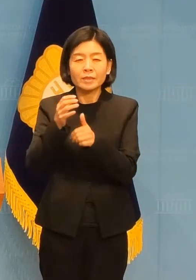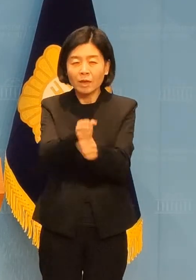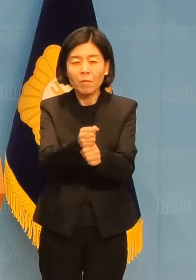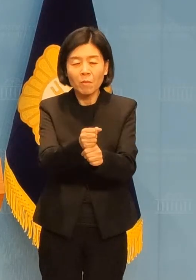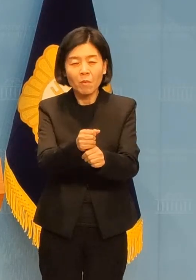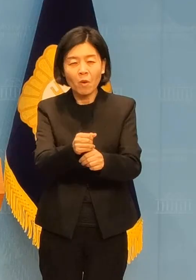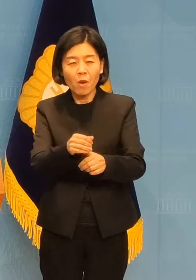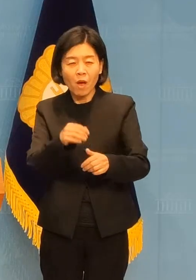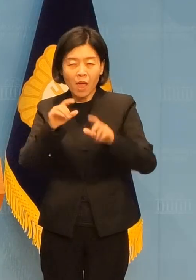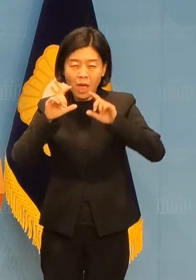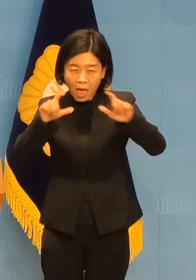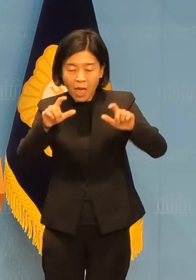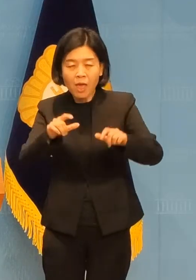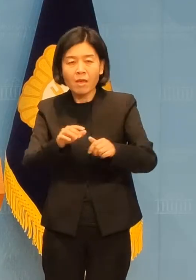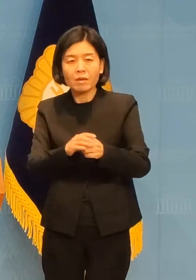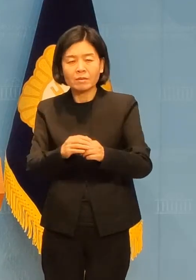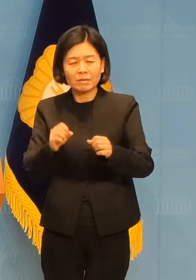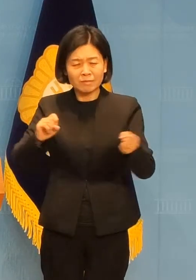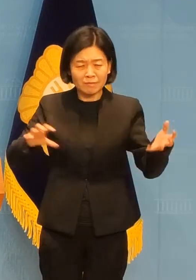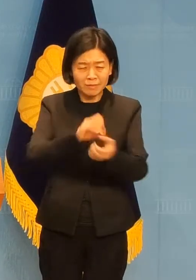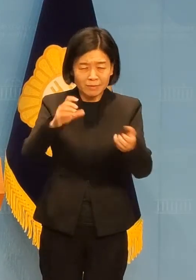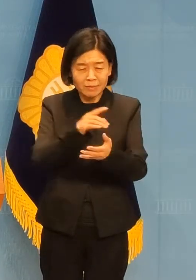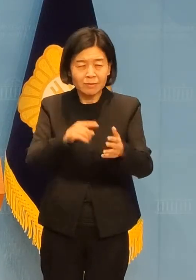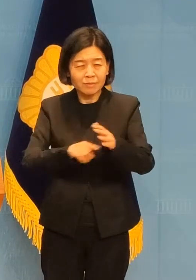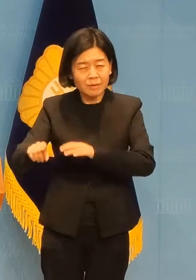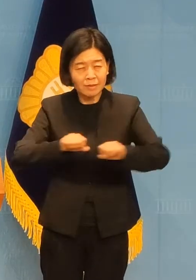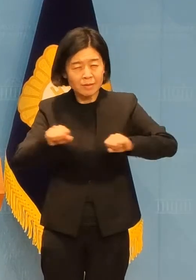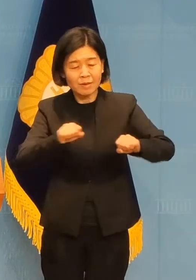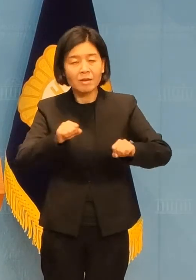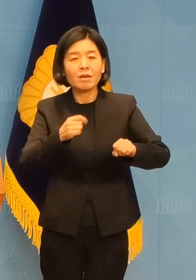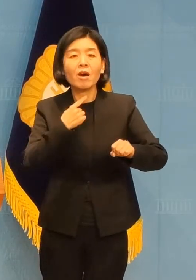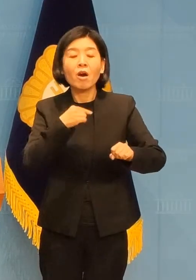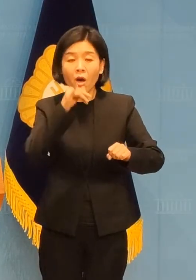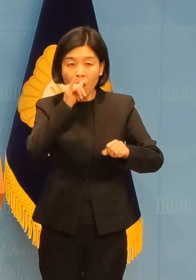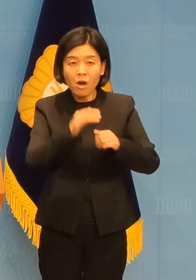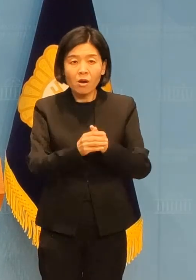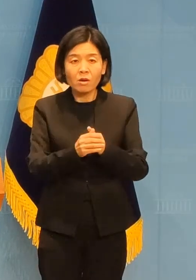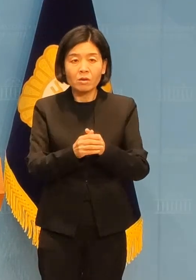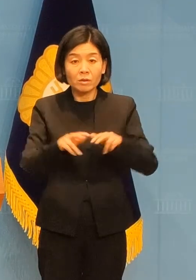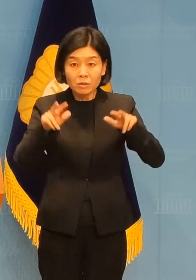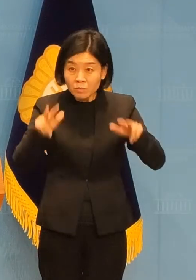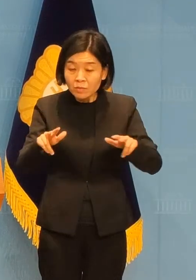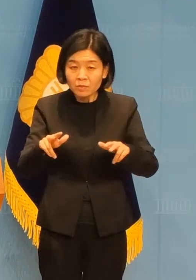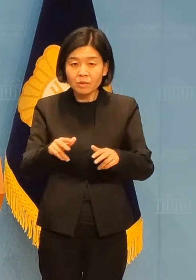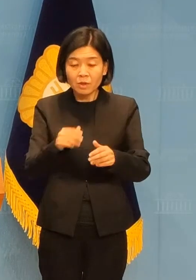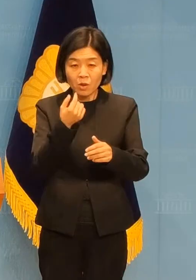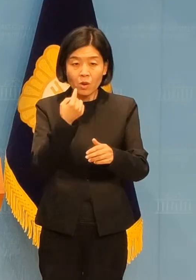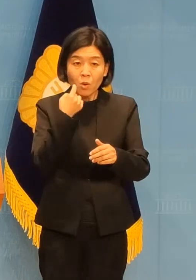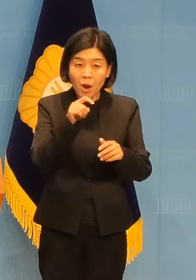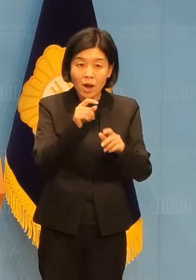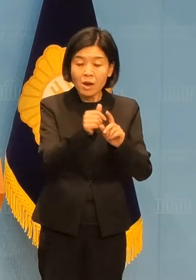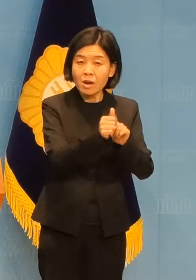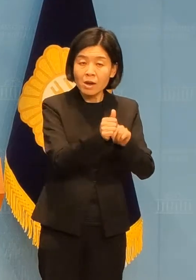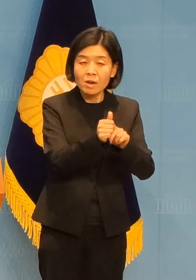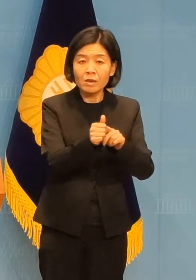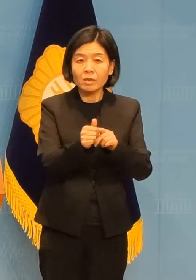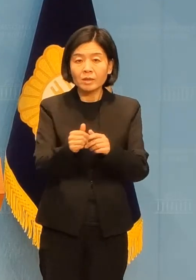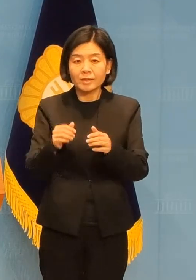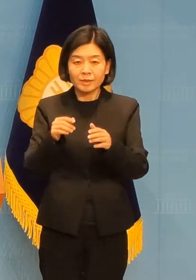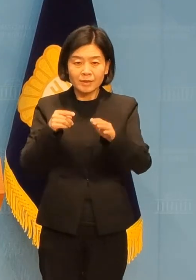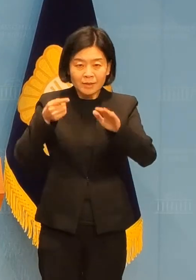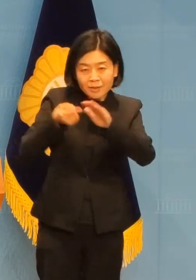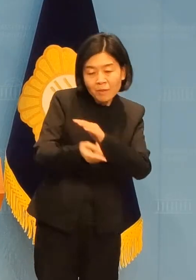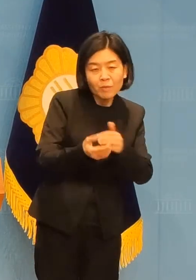데 앞장섰습니다. 최근에는 체포 시도에 맞서 문을 걸어 잠그고 압수수색 영장을